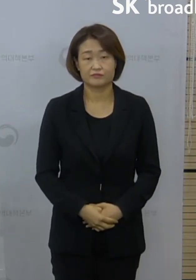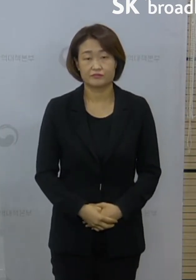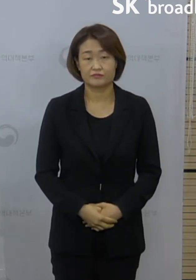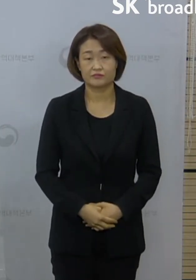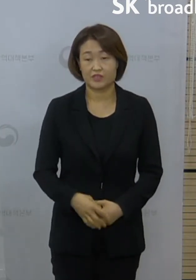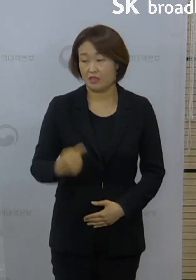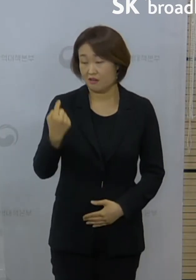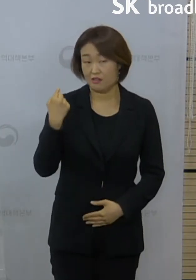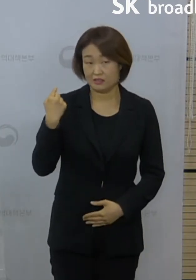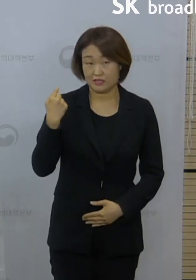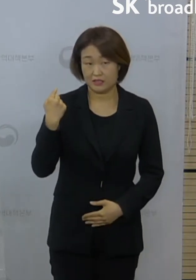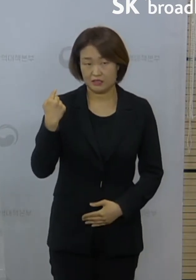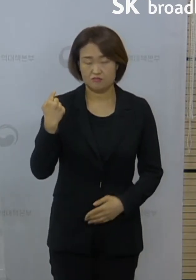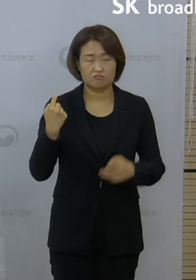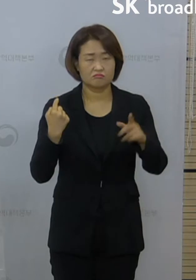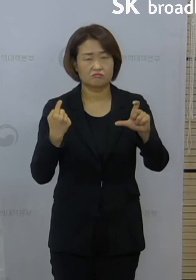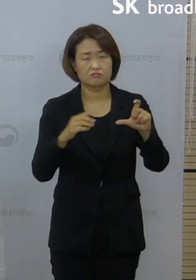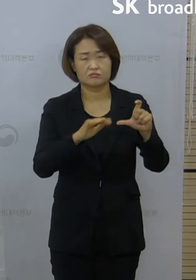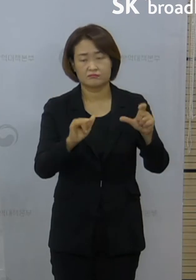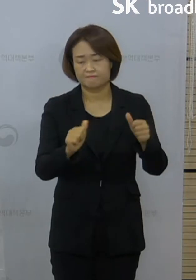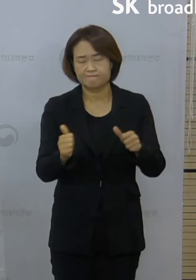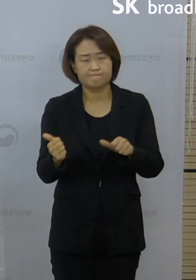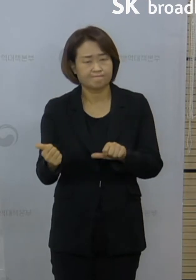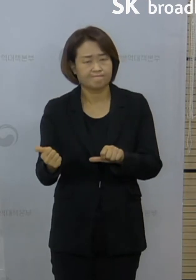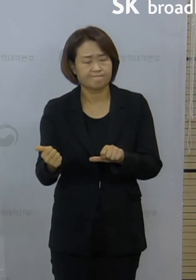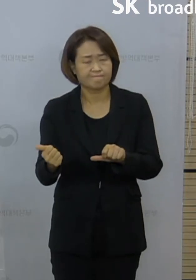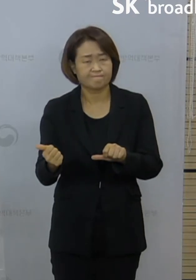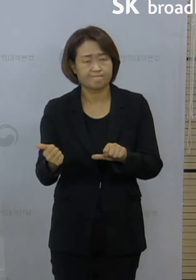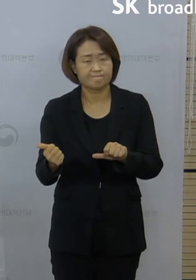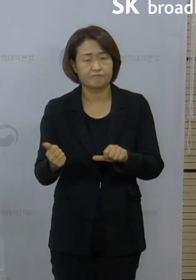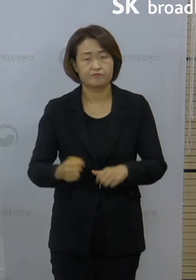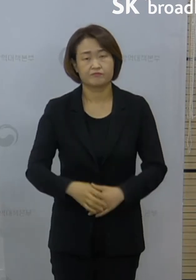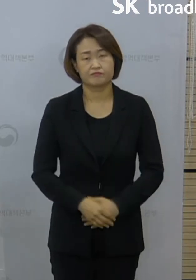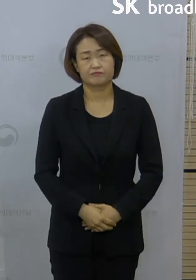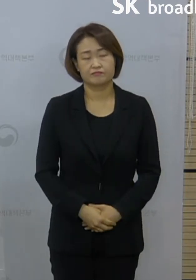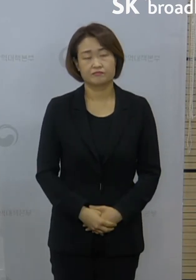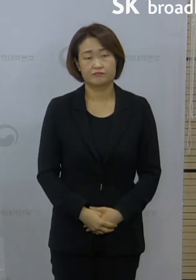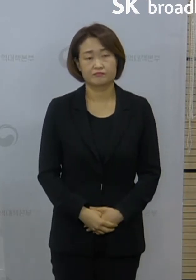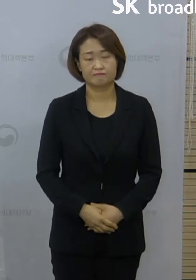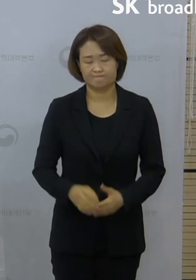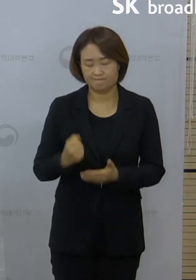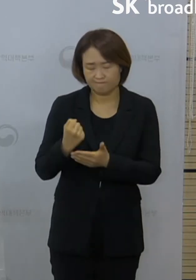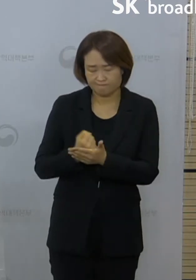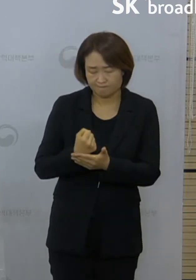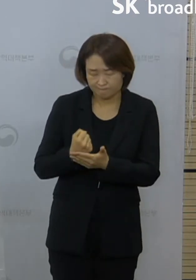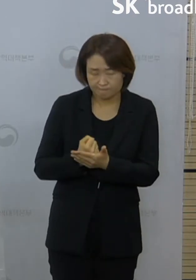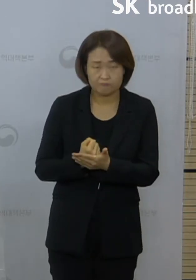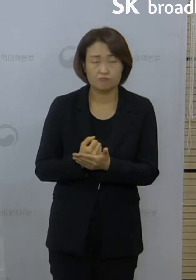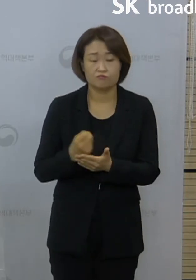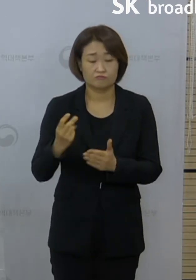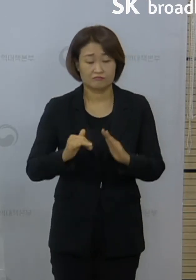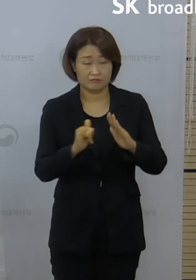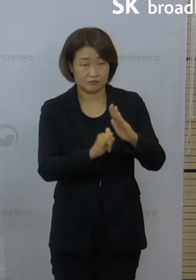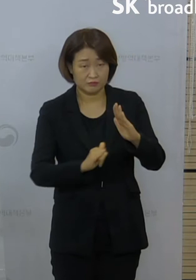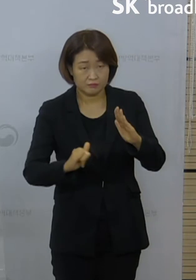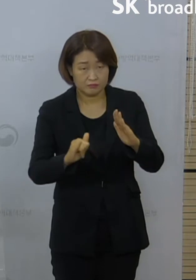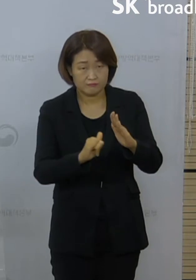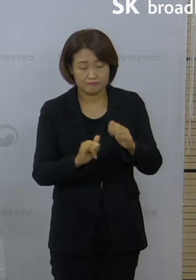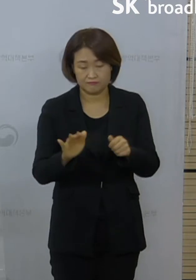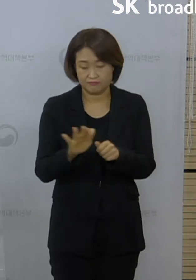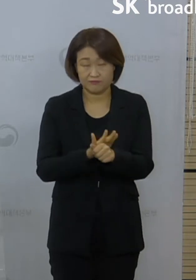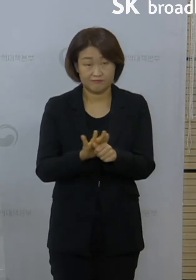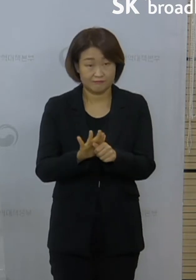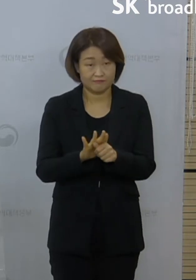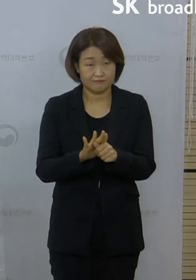어제 15분이 돌아가셨고 돌아가셨습니다 삼각 고인의 명복을 빌고 육아 좇게